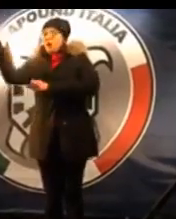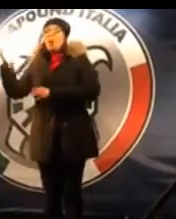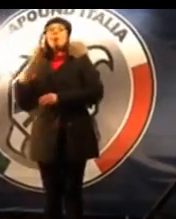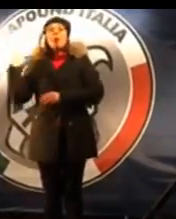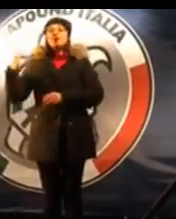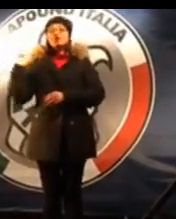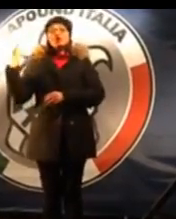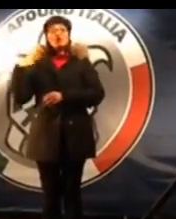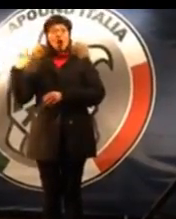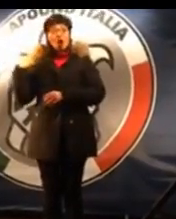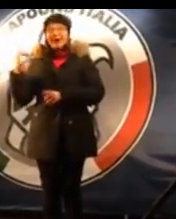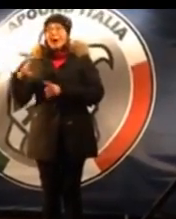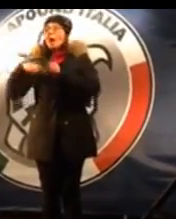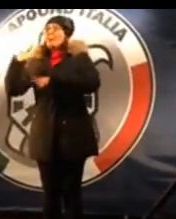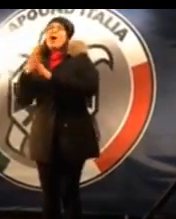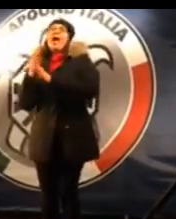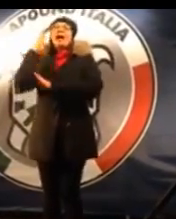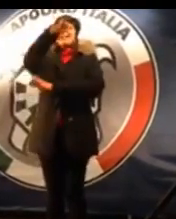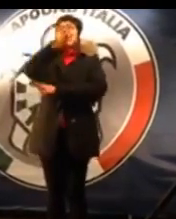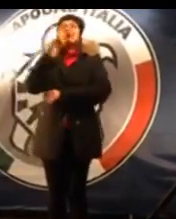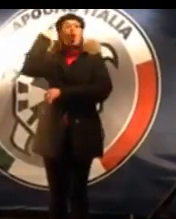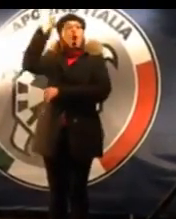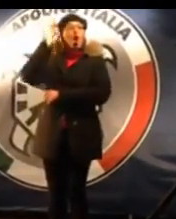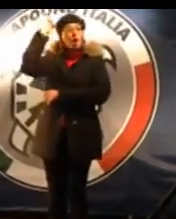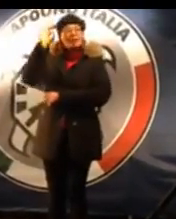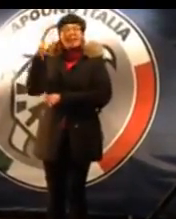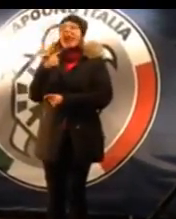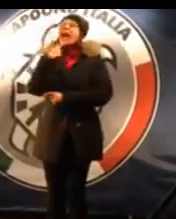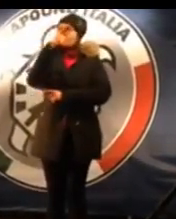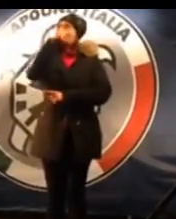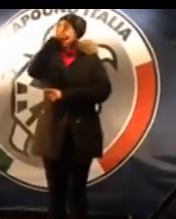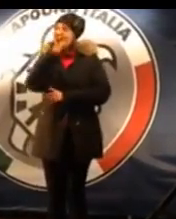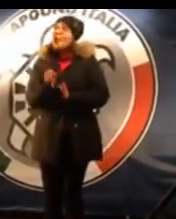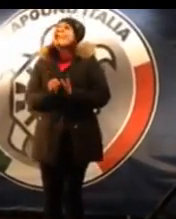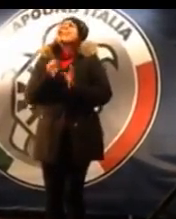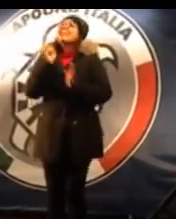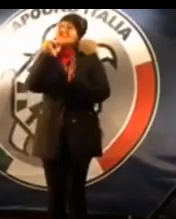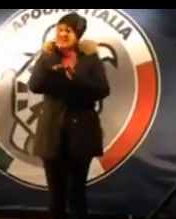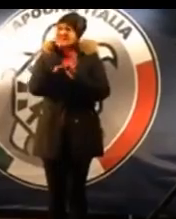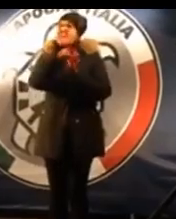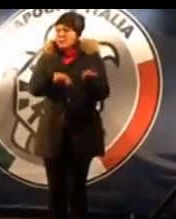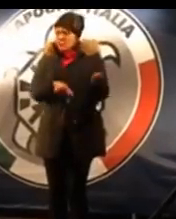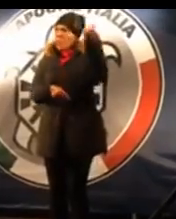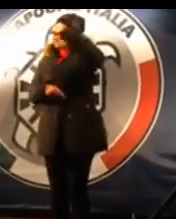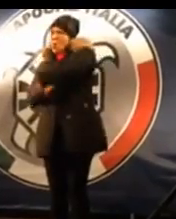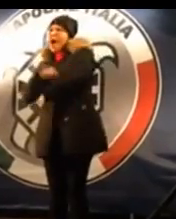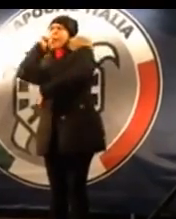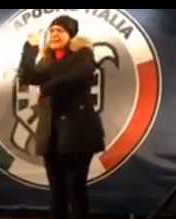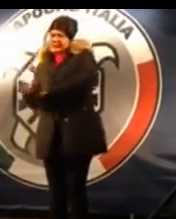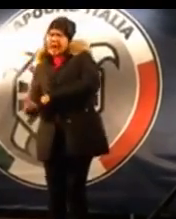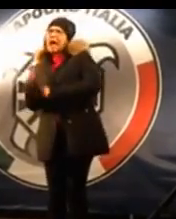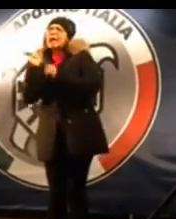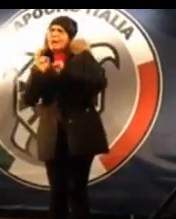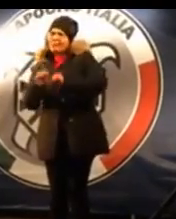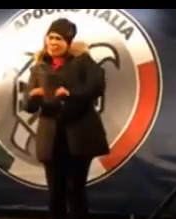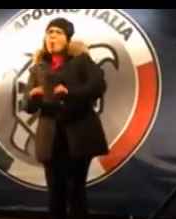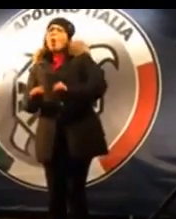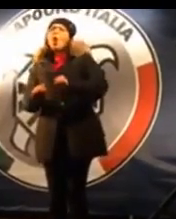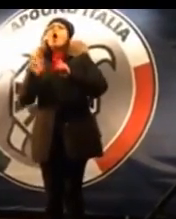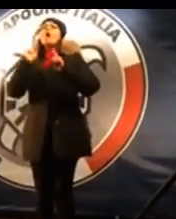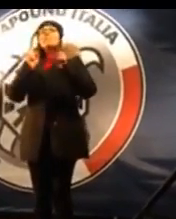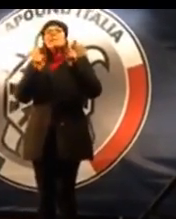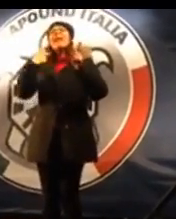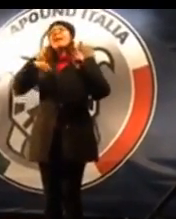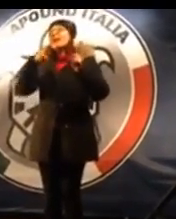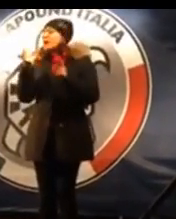a garantire agli investitori internazionali che loro potranno venire qui in Italia a pignorare i beni strumentali in mano alle banche. Ma